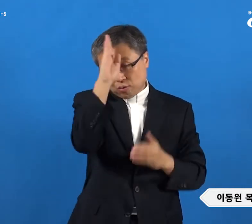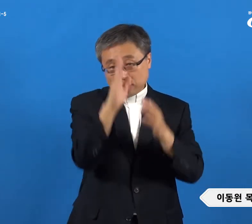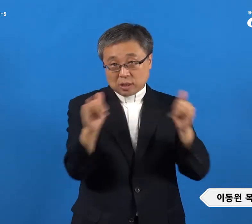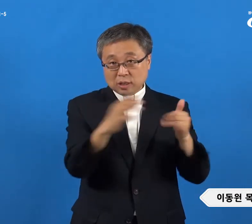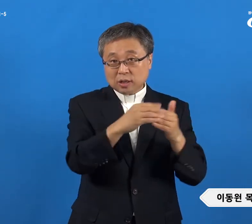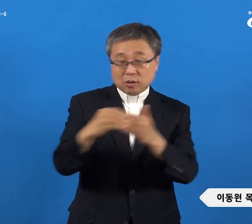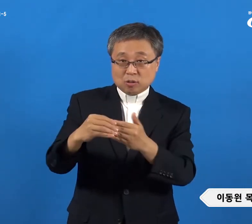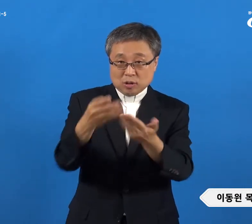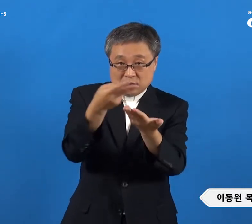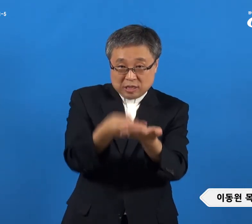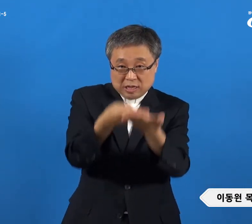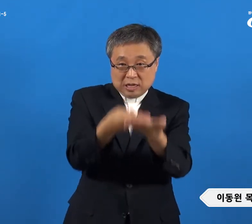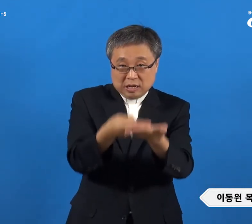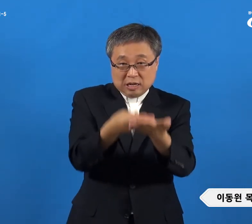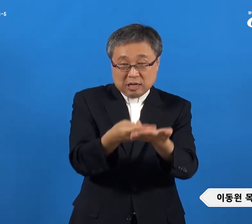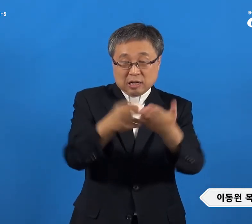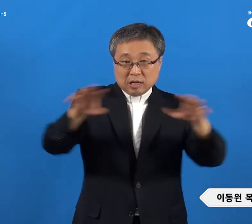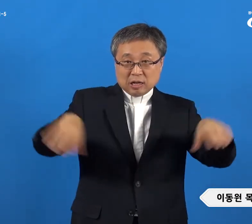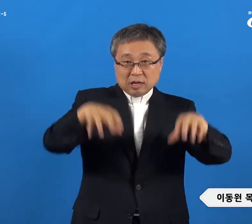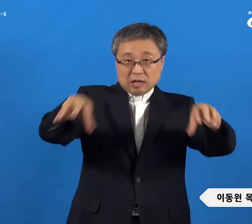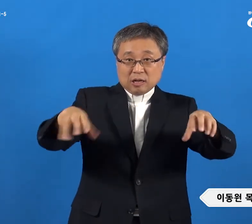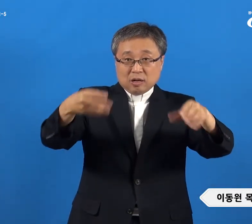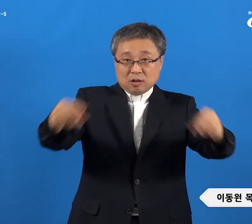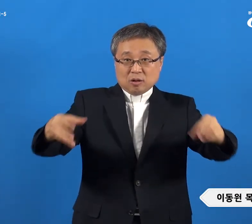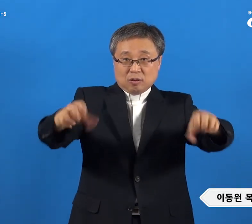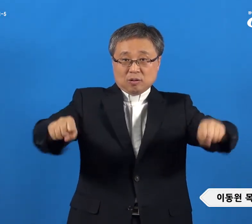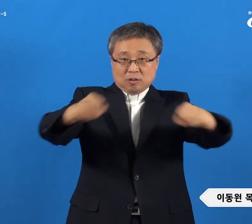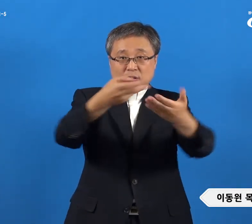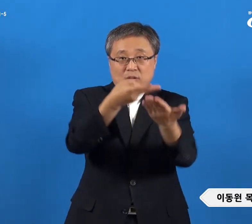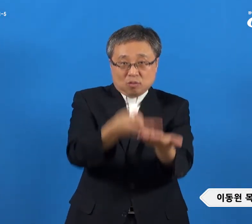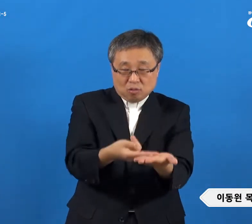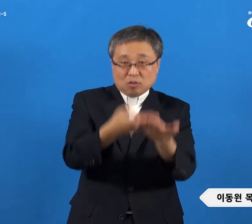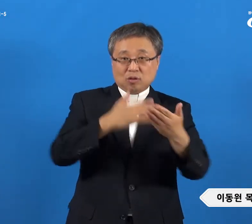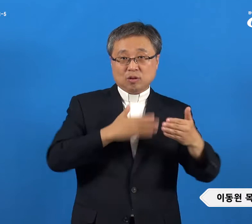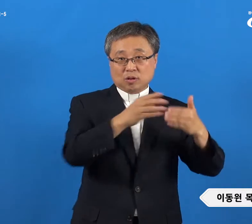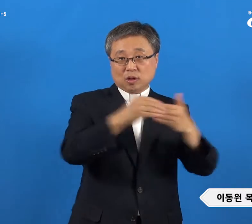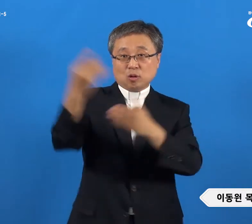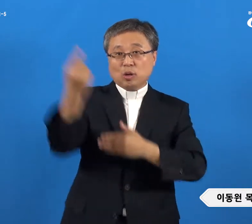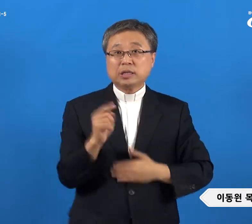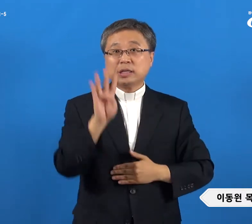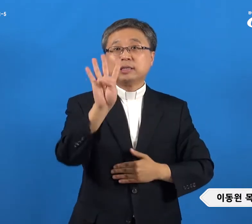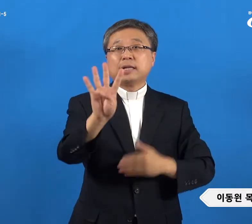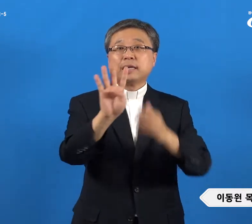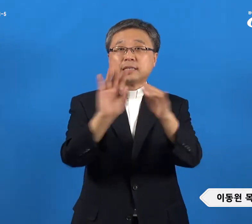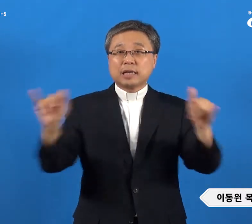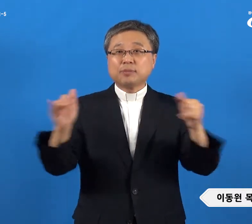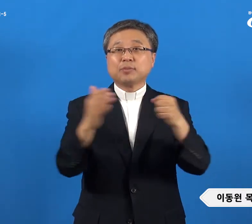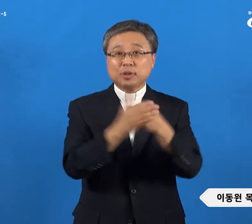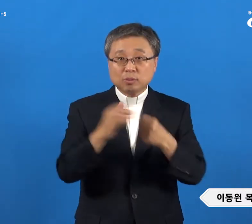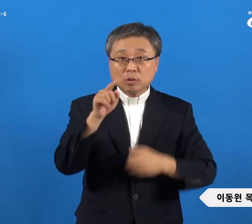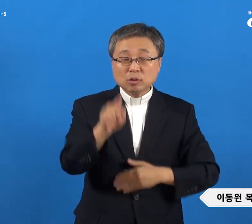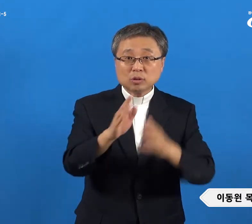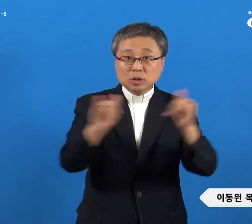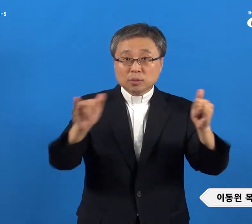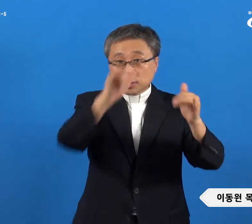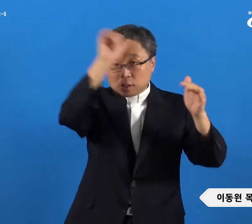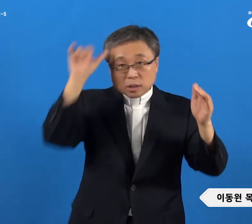상에 들것에 그를 메워 데리고 왔던 4사람에 의해서 그 사람의 인생은